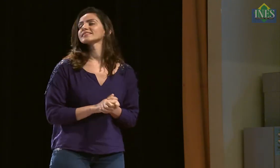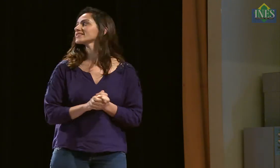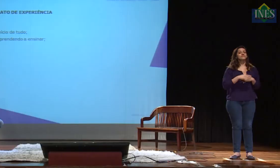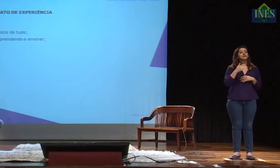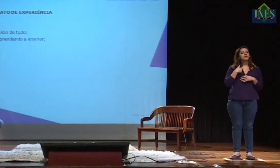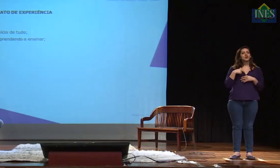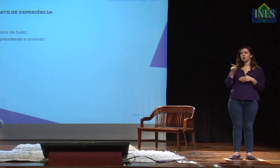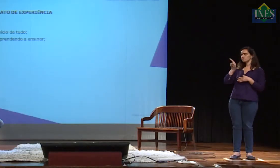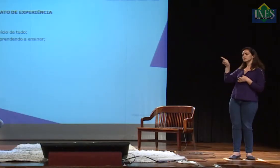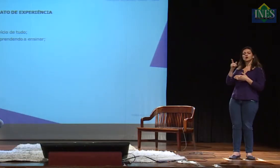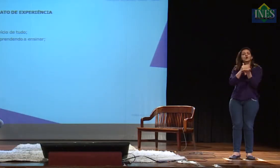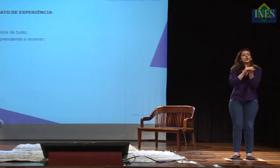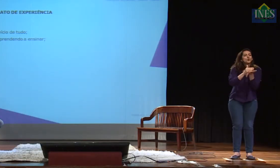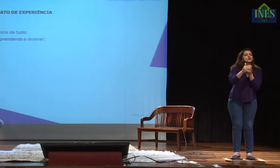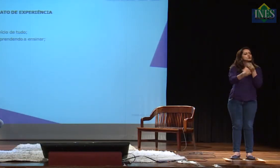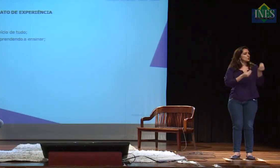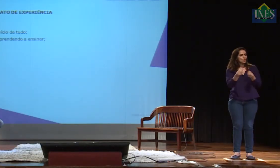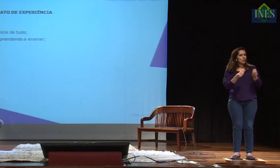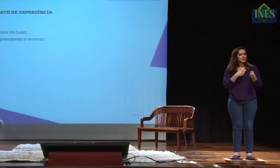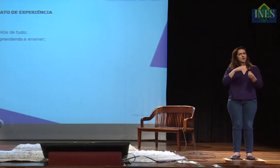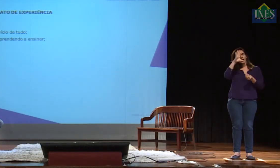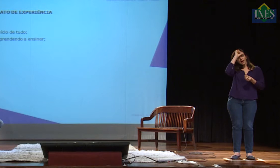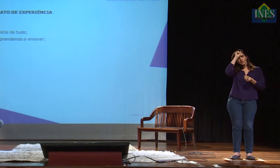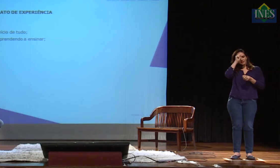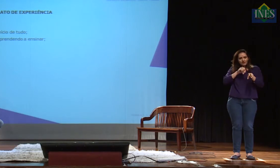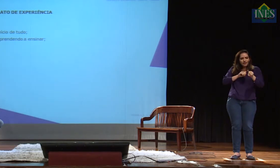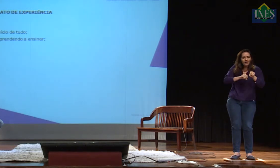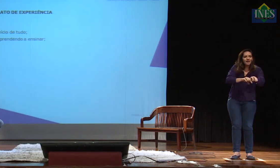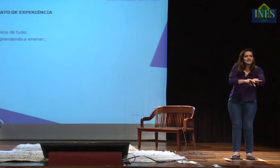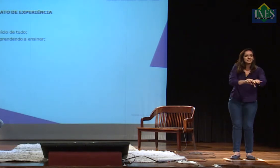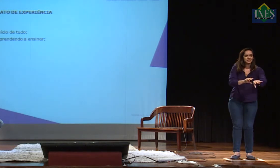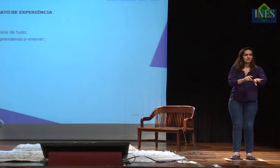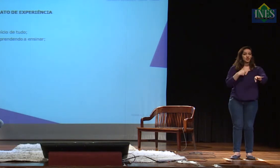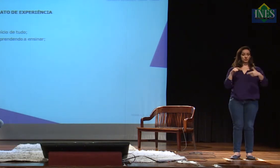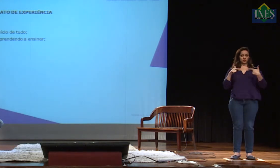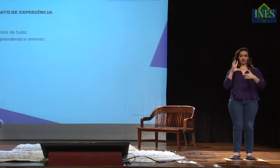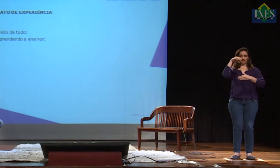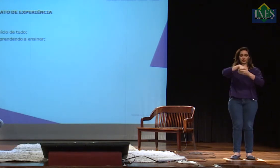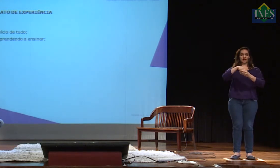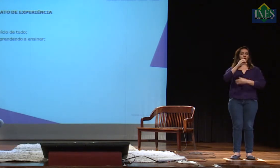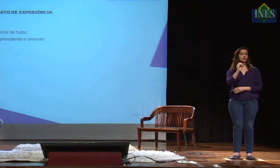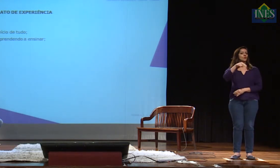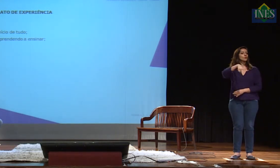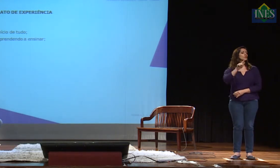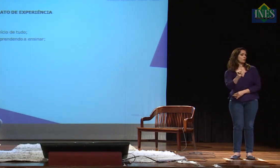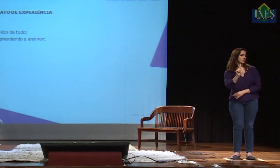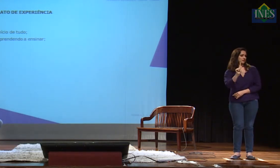monografia. Eu comecei de que forma? Como é que foi o início, né? Como é que eu trabalhava dentro de